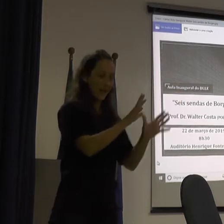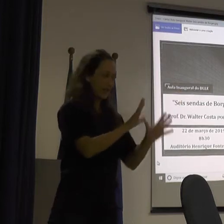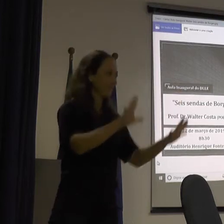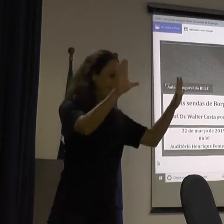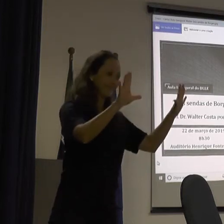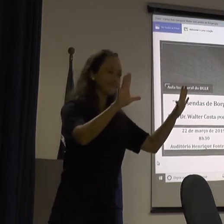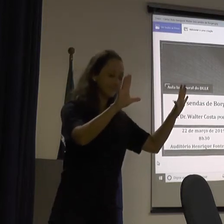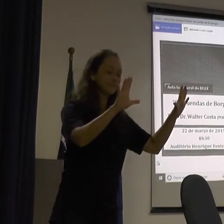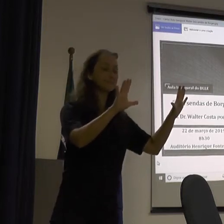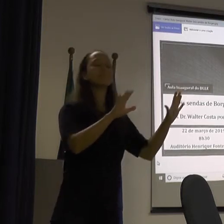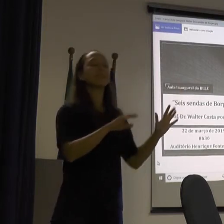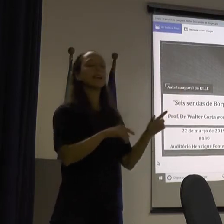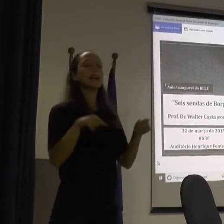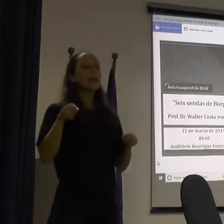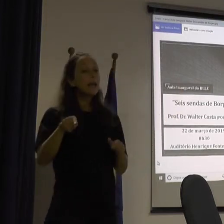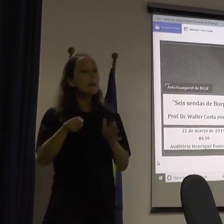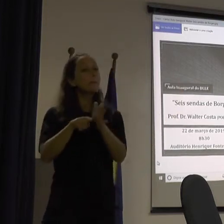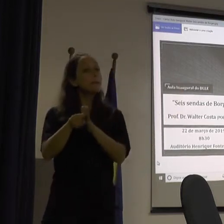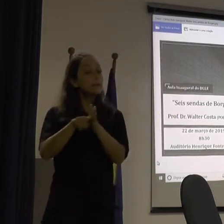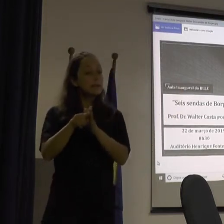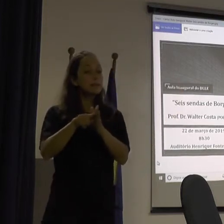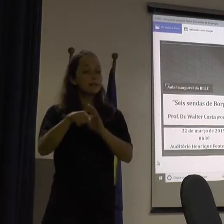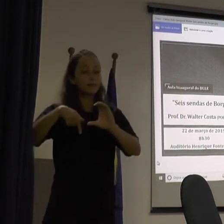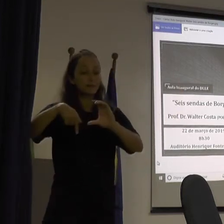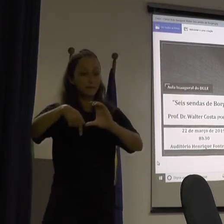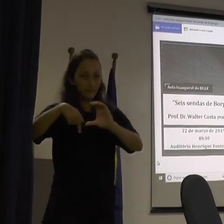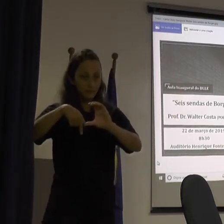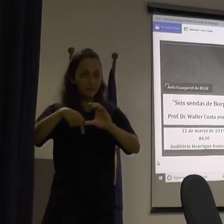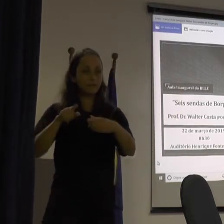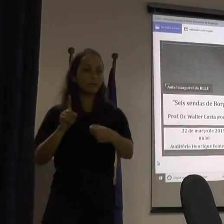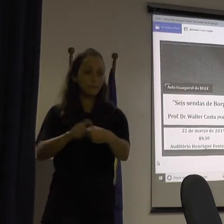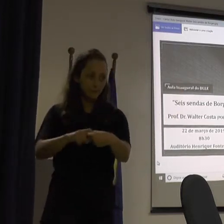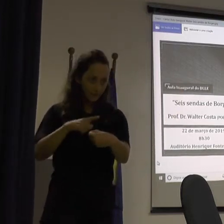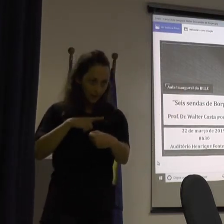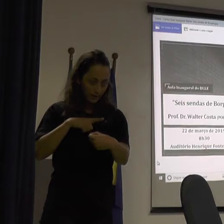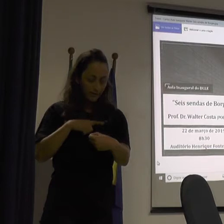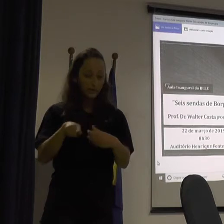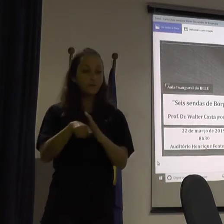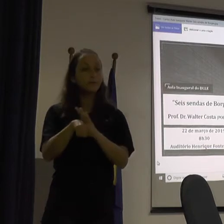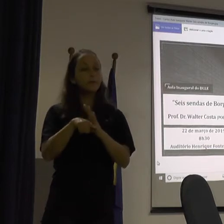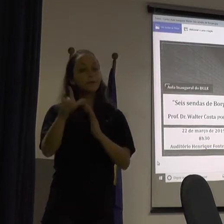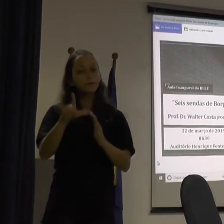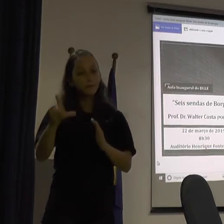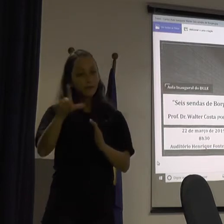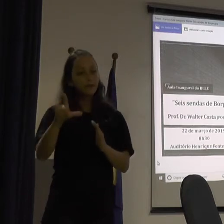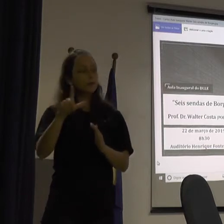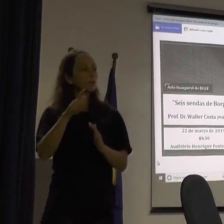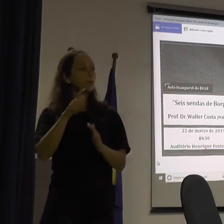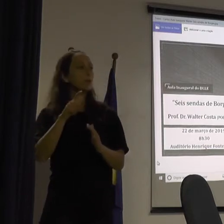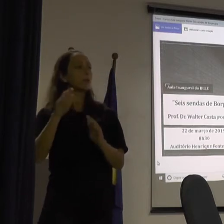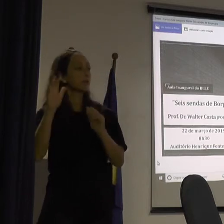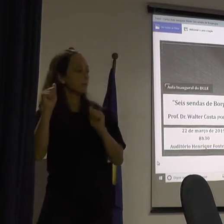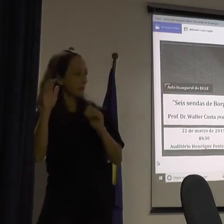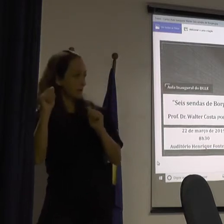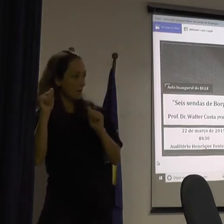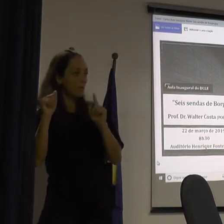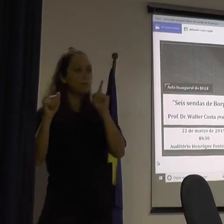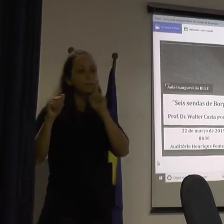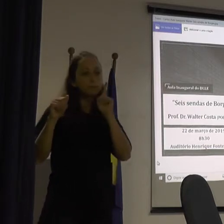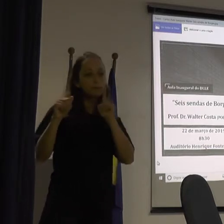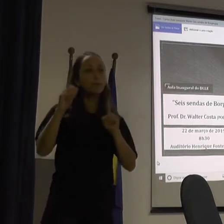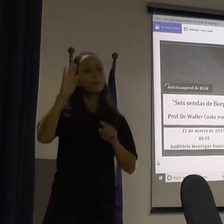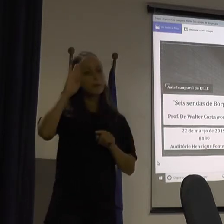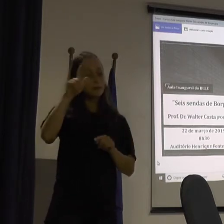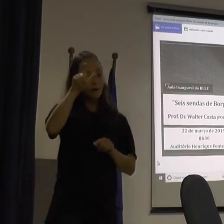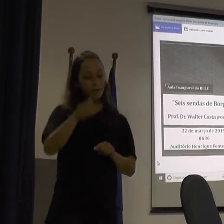É pesquisador CNPq, pesquisa literatura hispano-americana, sobretudo a obra de Jorge Luis